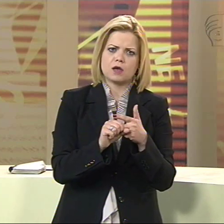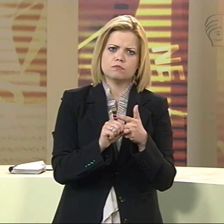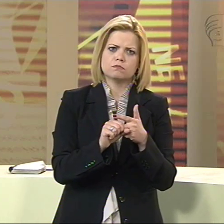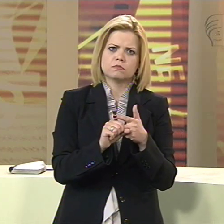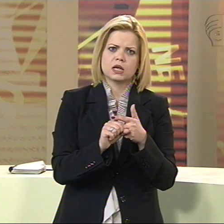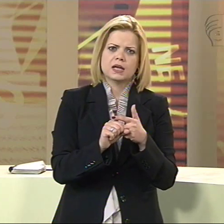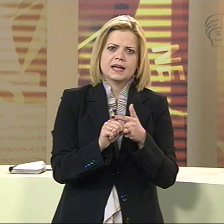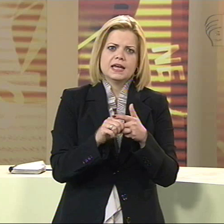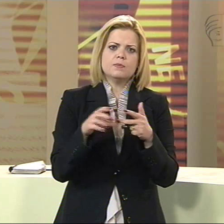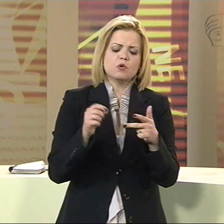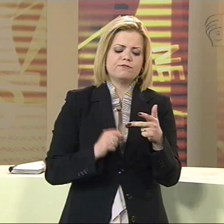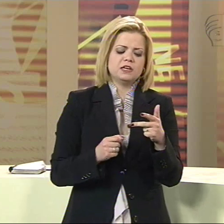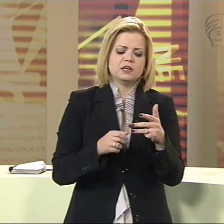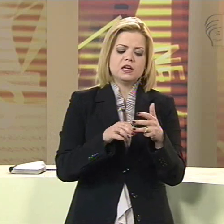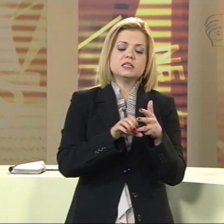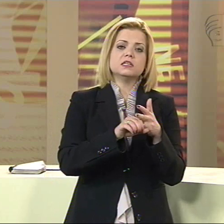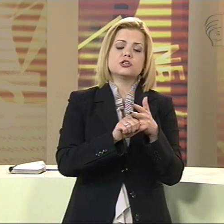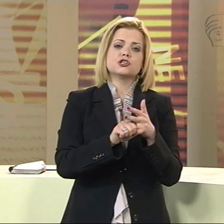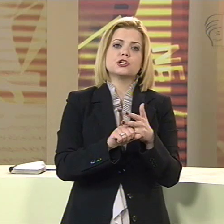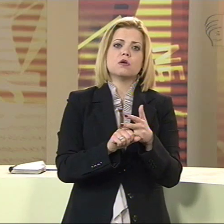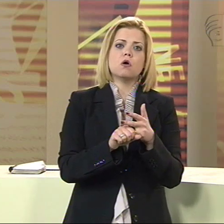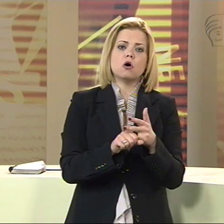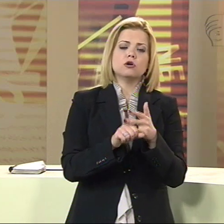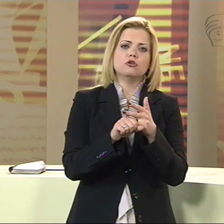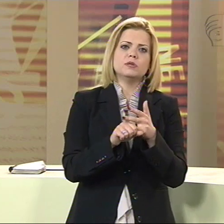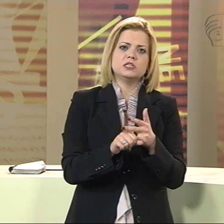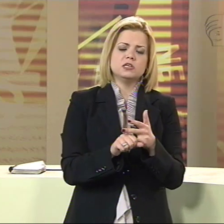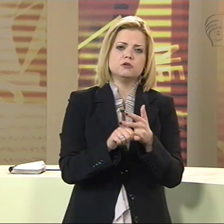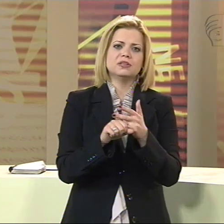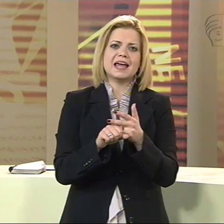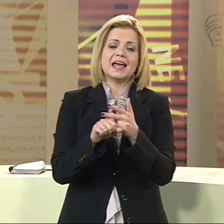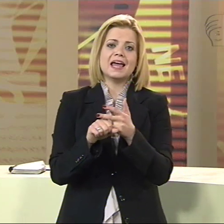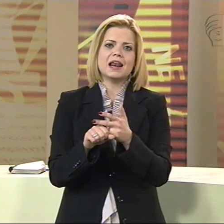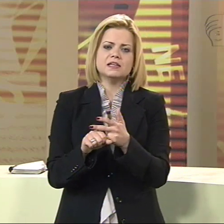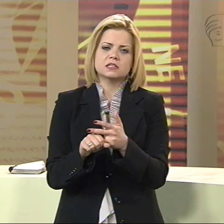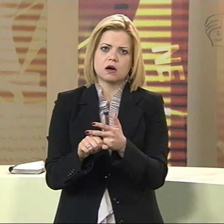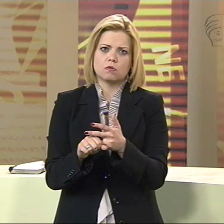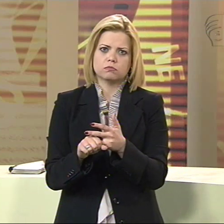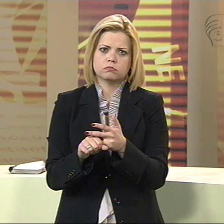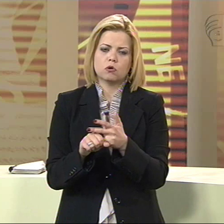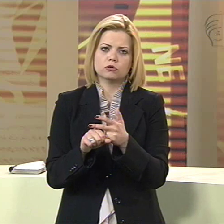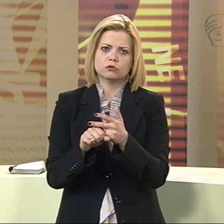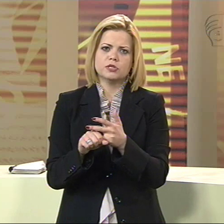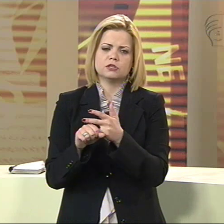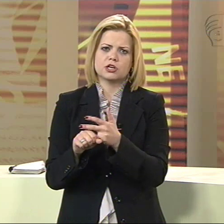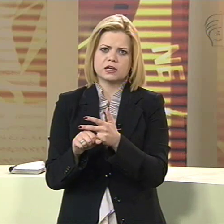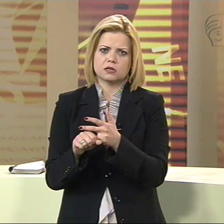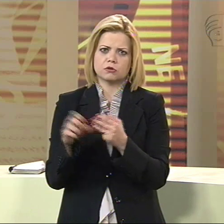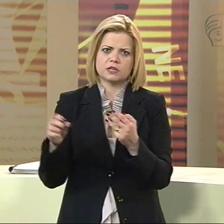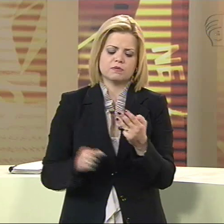necessário, e por fim existe o domicílio de eleição, o domicílio de eleição. Então perceba bem,